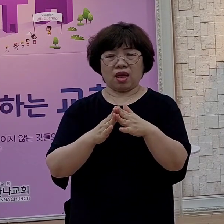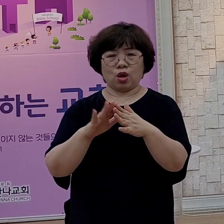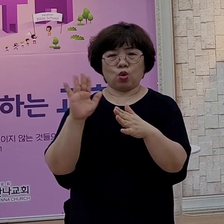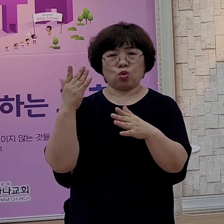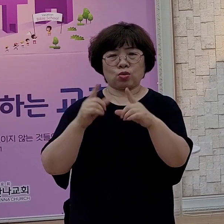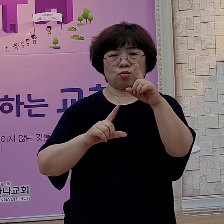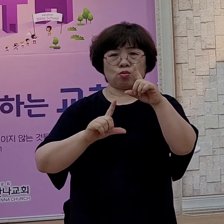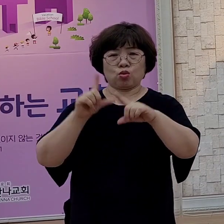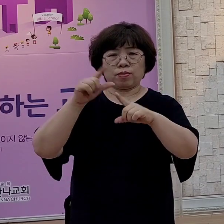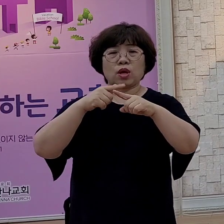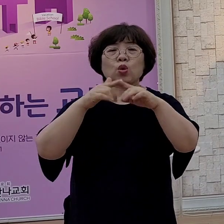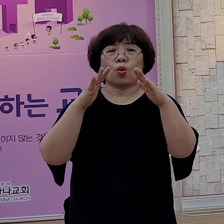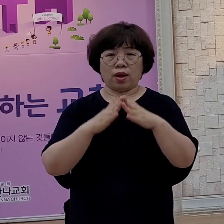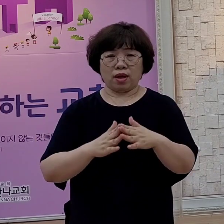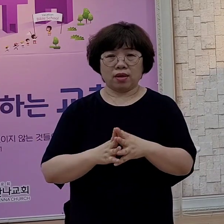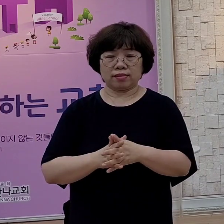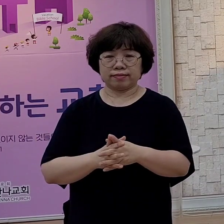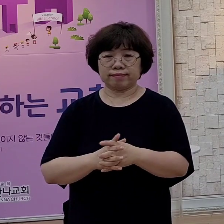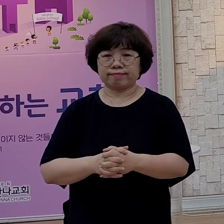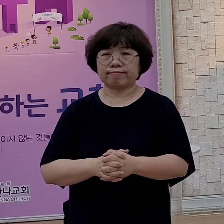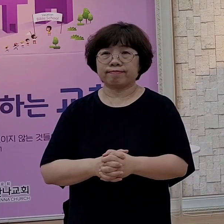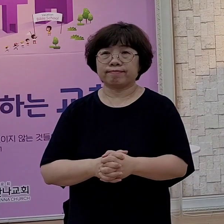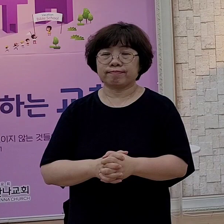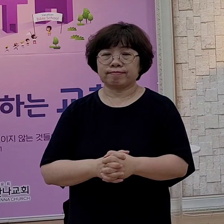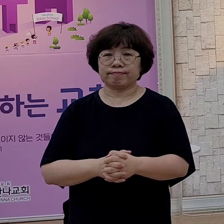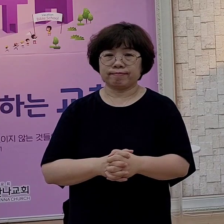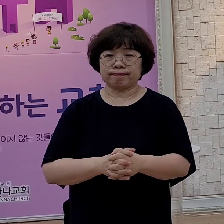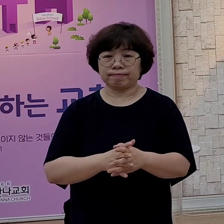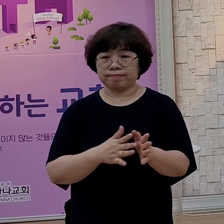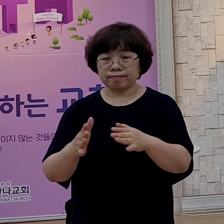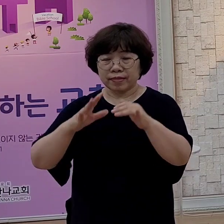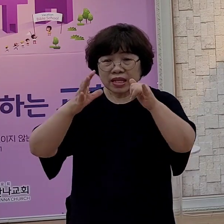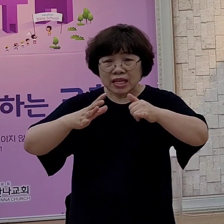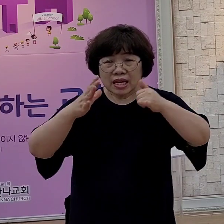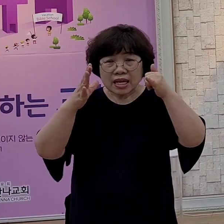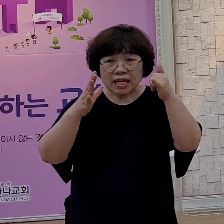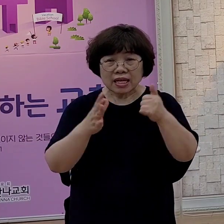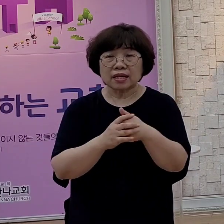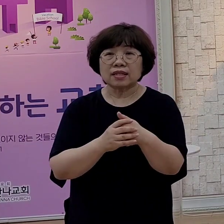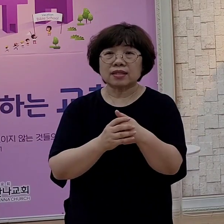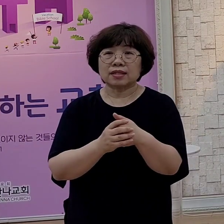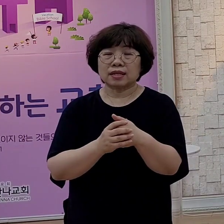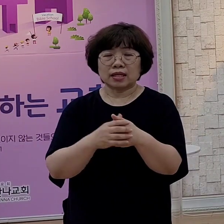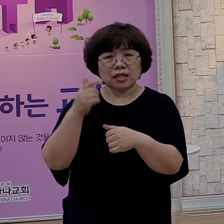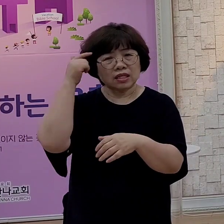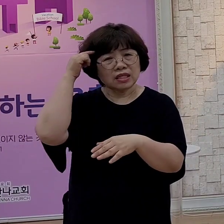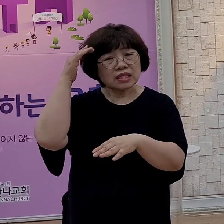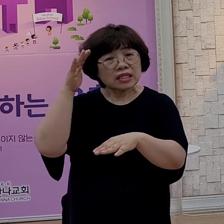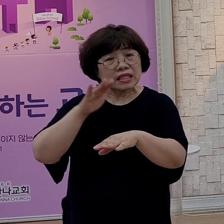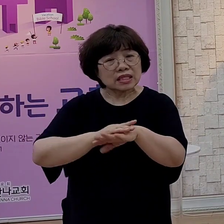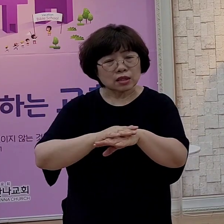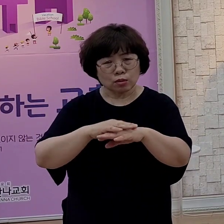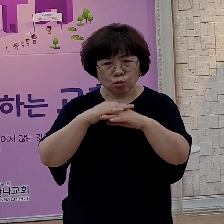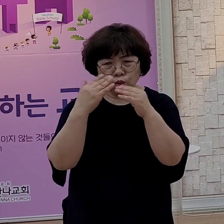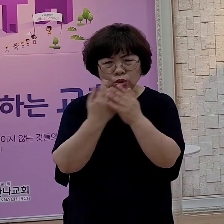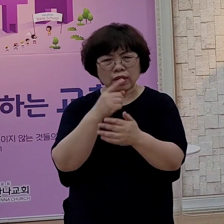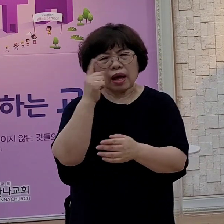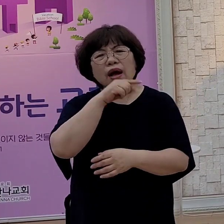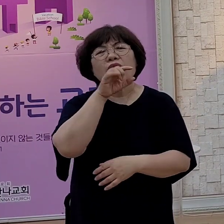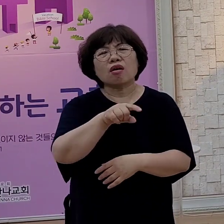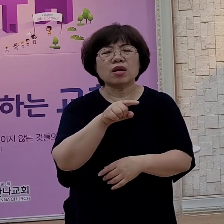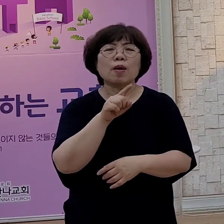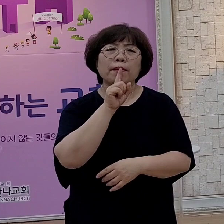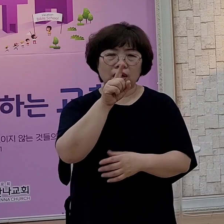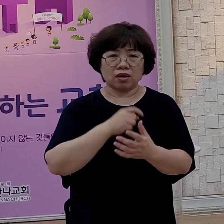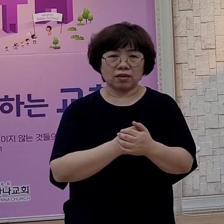여러분, 세상 지혜는 혼란과 모든 악한 일이라고 했잖아요. 이 시기와 다툼과 싸움이 있는